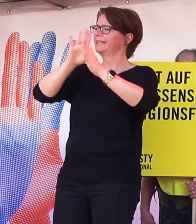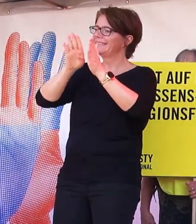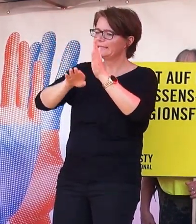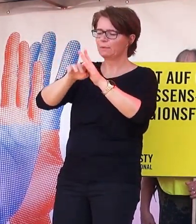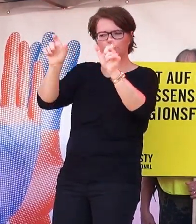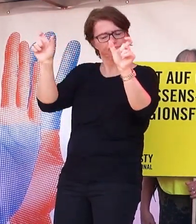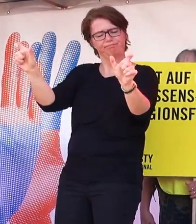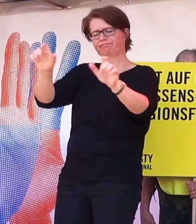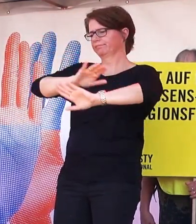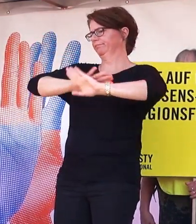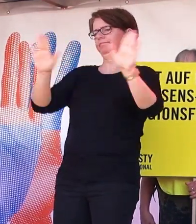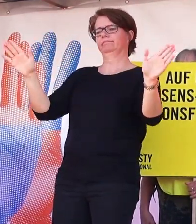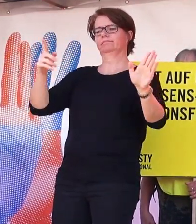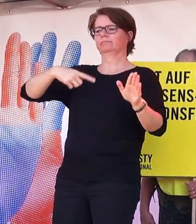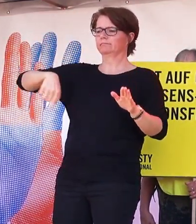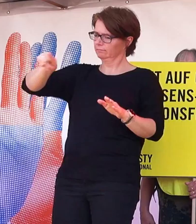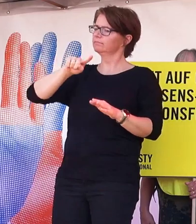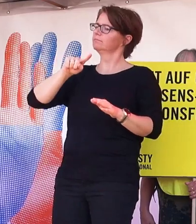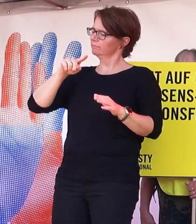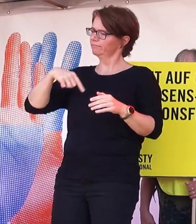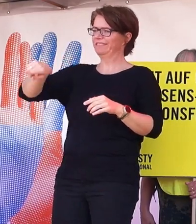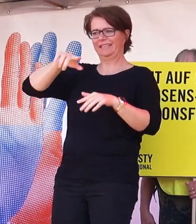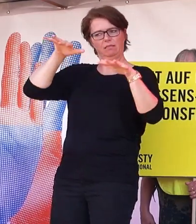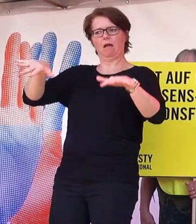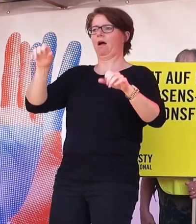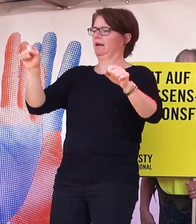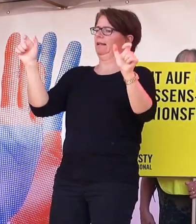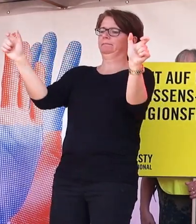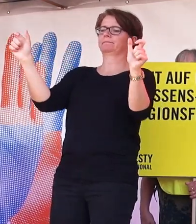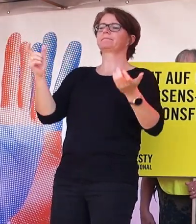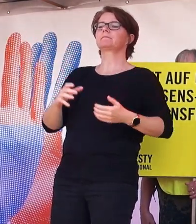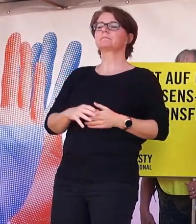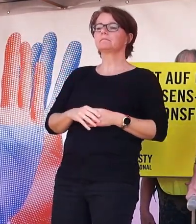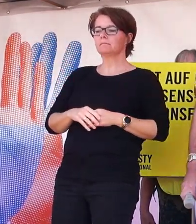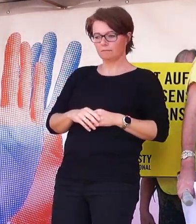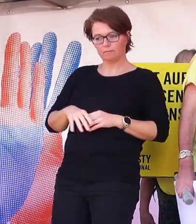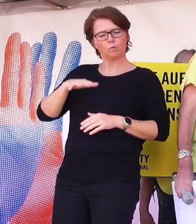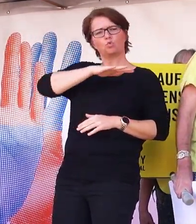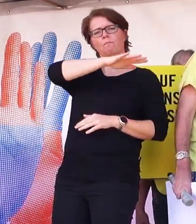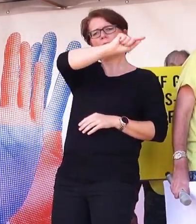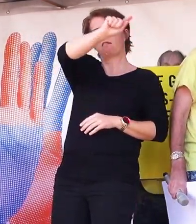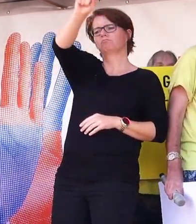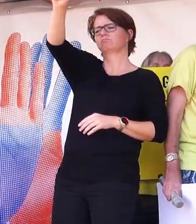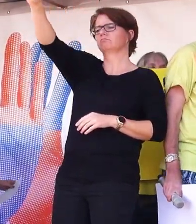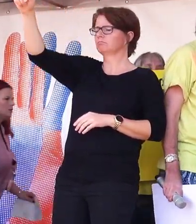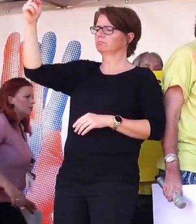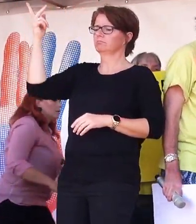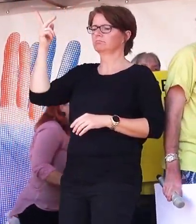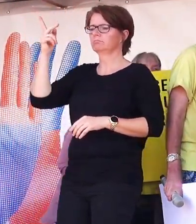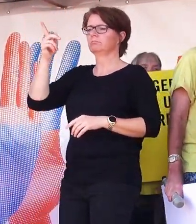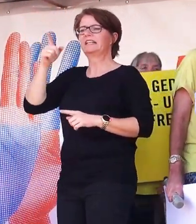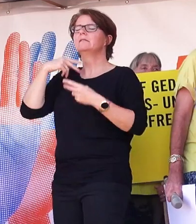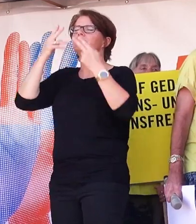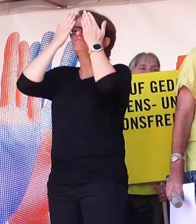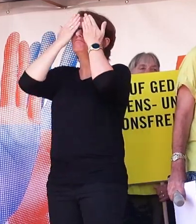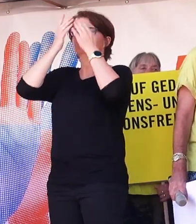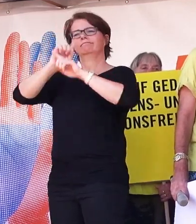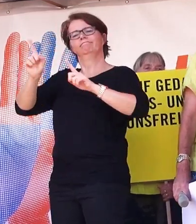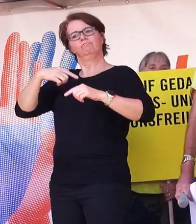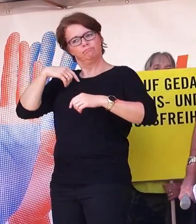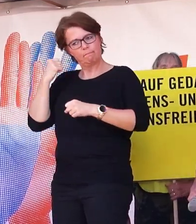ausgrenzungen zu stellen den finger in die wunde zu legen und aufzuzeigen welche missstände in der gesellschaft gibt und einfach die